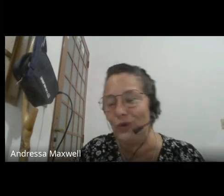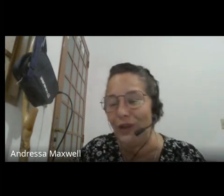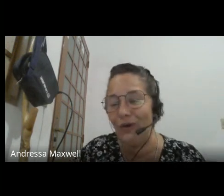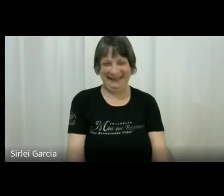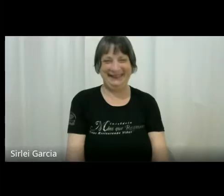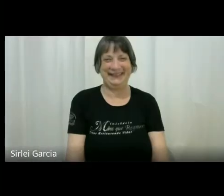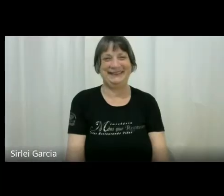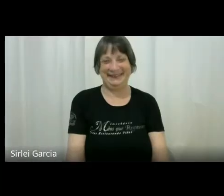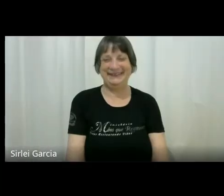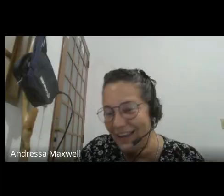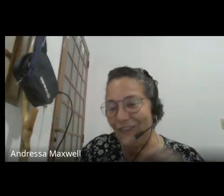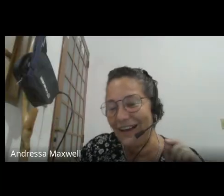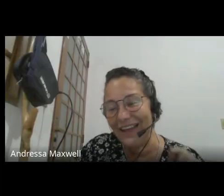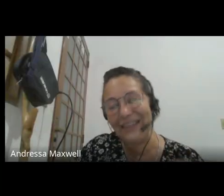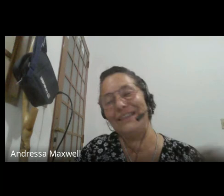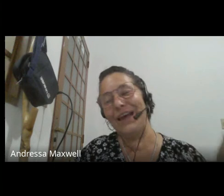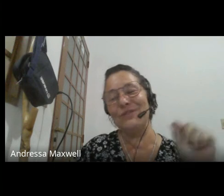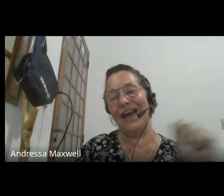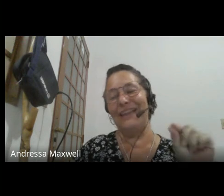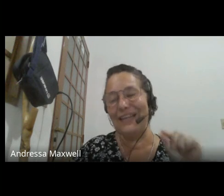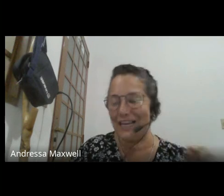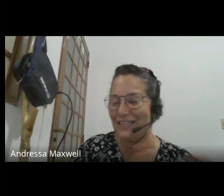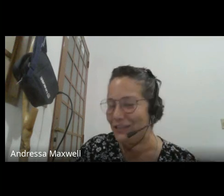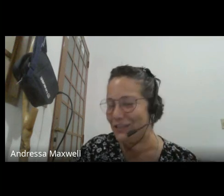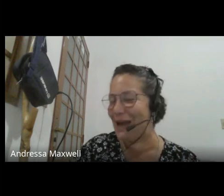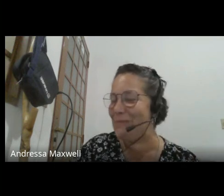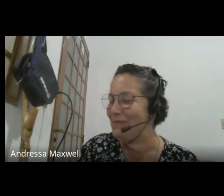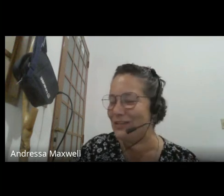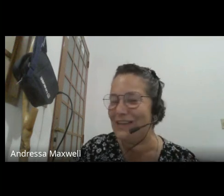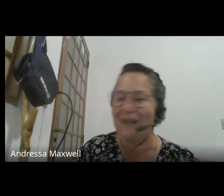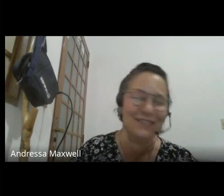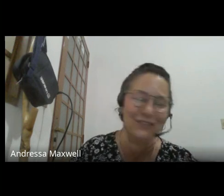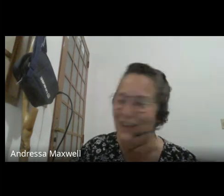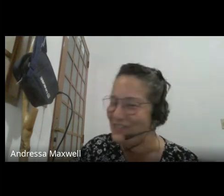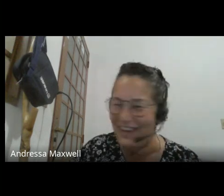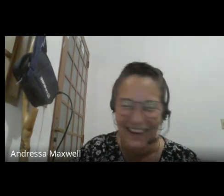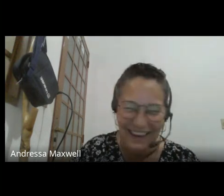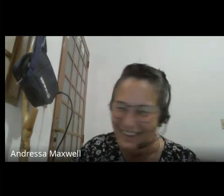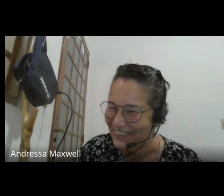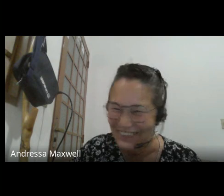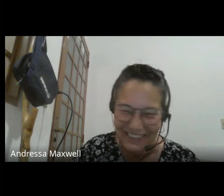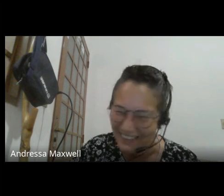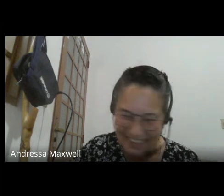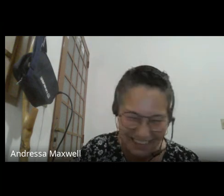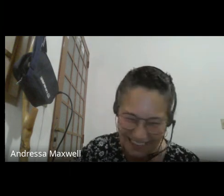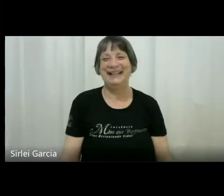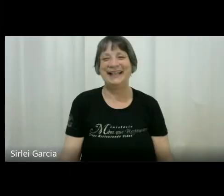tudo não deu. E, eu até tentei usar a inteligência artificial para me ajudar, mas não teve jeito.